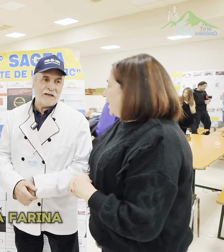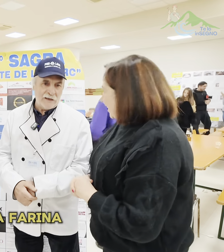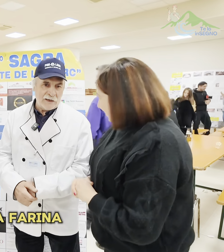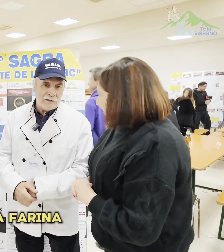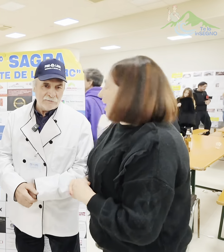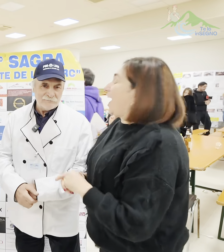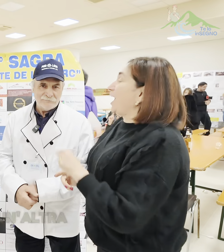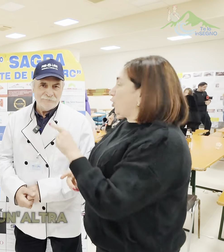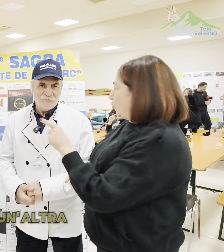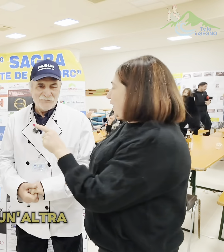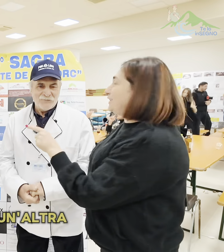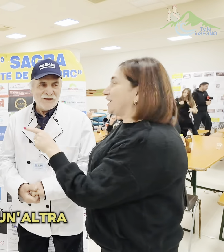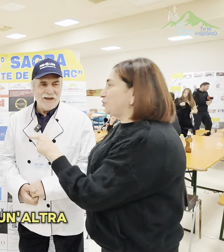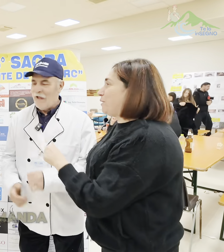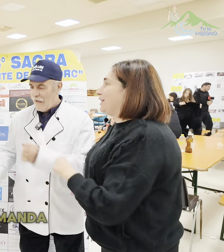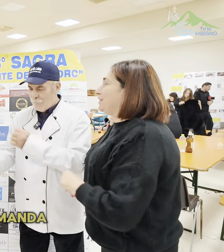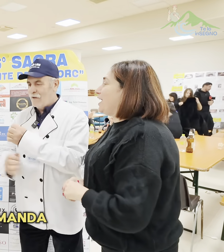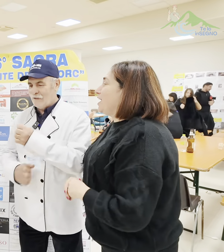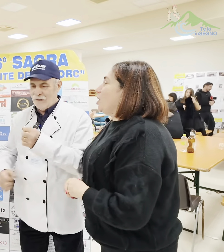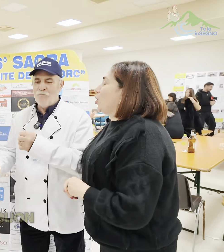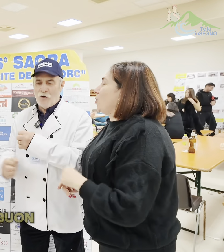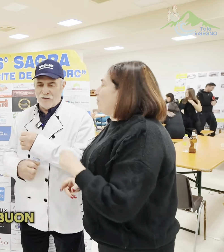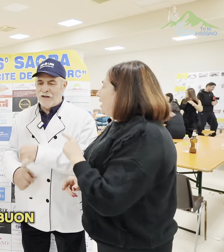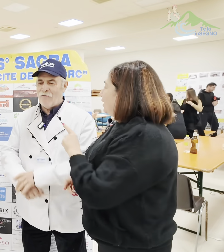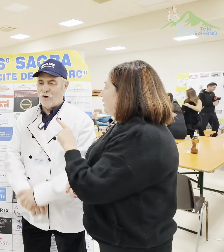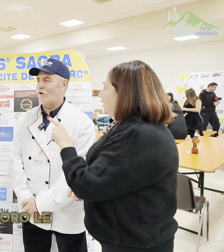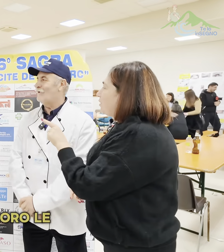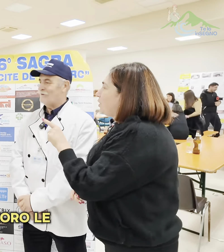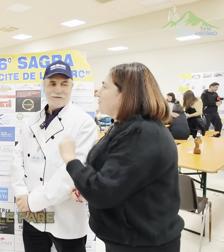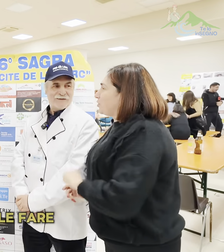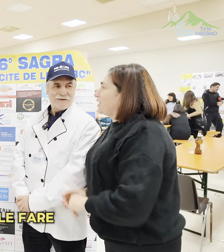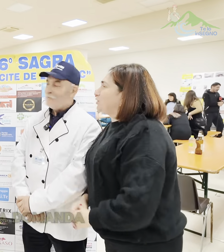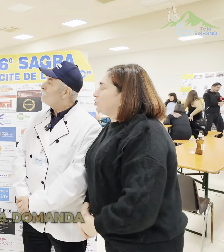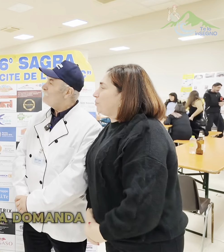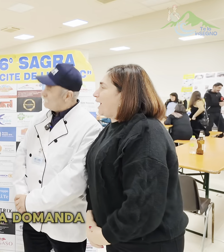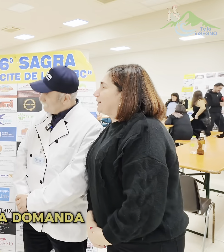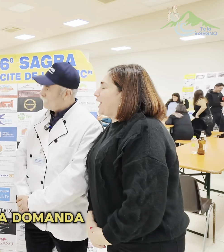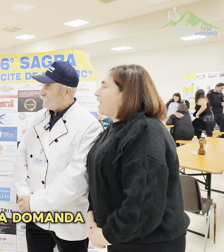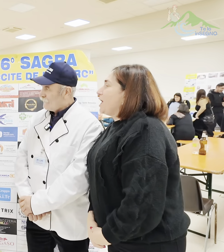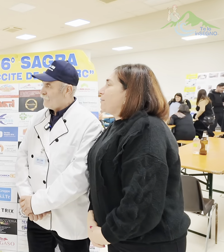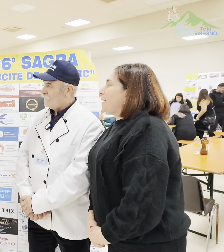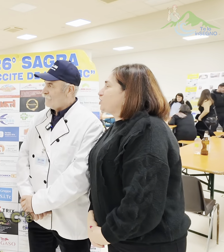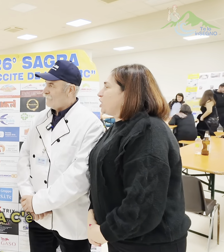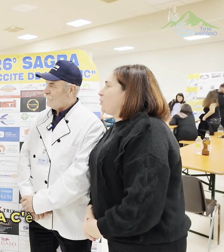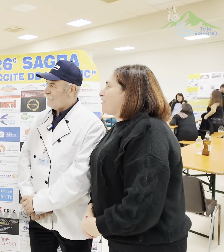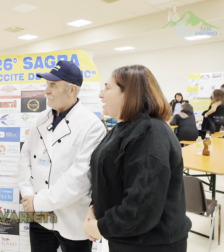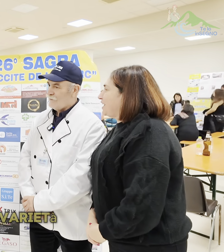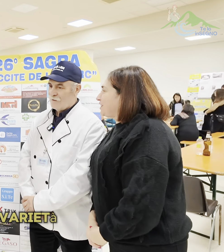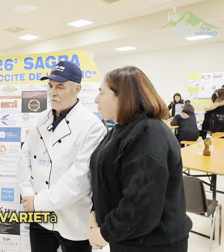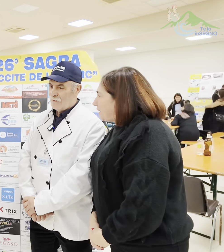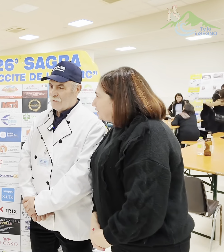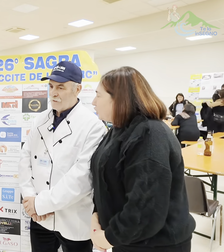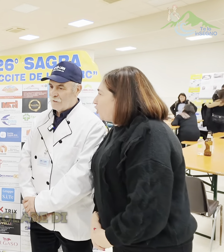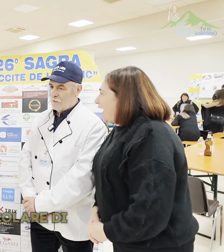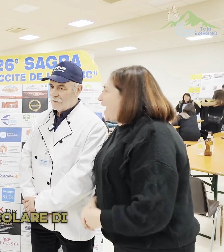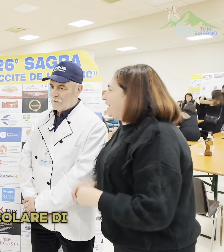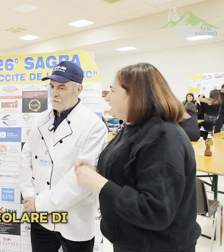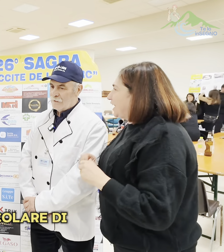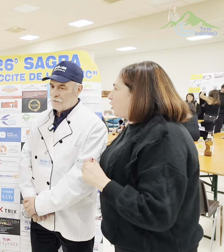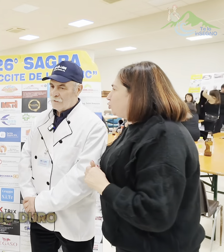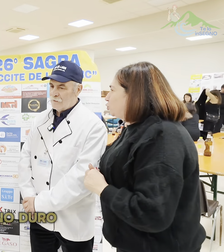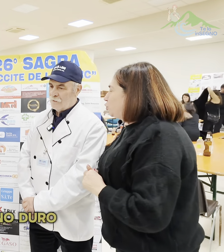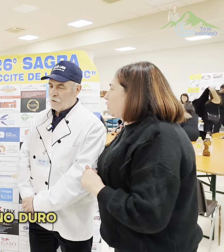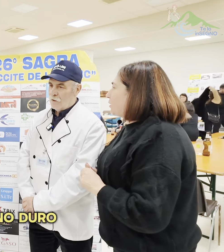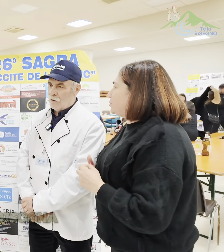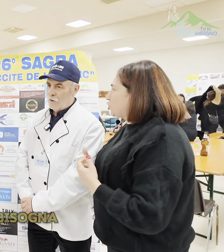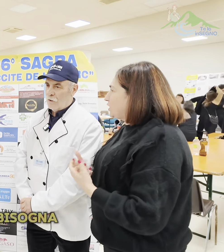Buona farina. Ecco, un'altra domanda. Buon lavoro. Le voglio fare un'altra domanda. Ma c'è una varietà particolare di